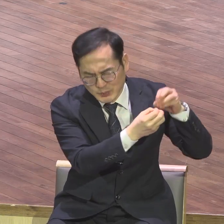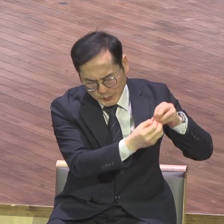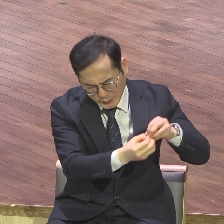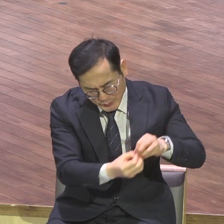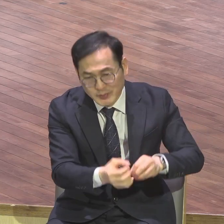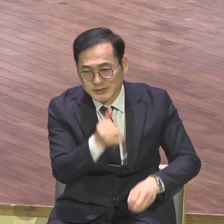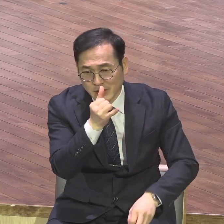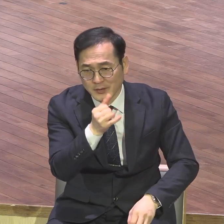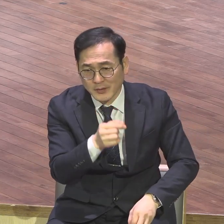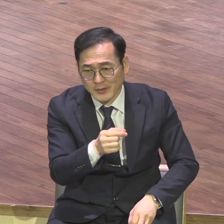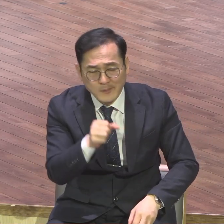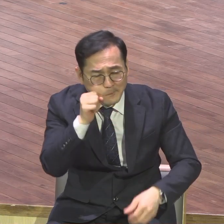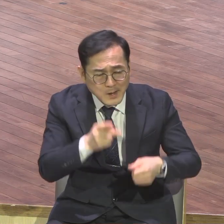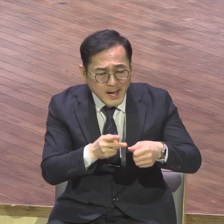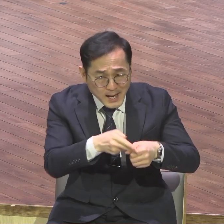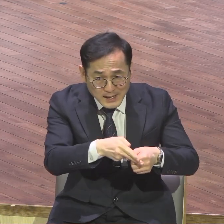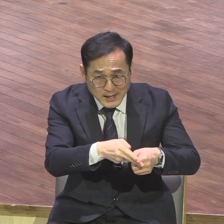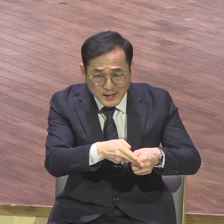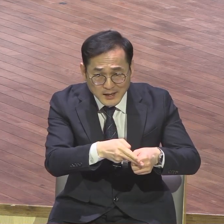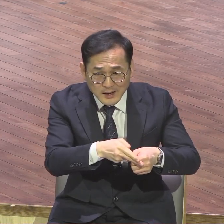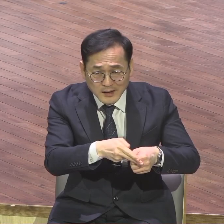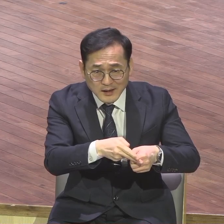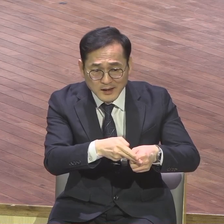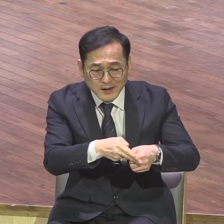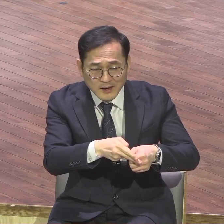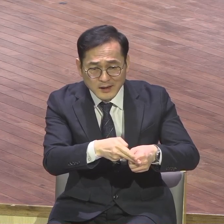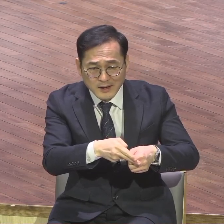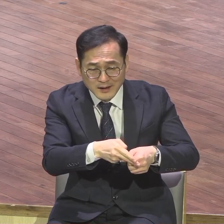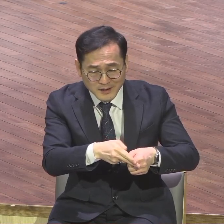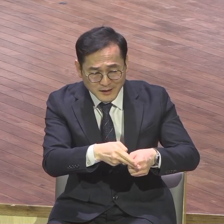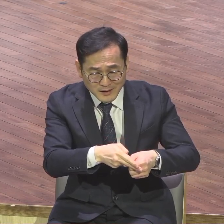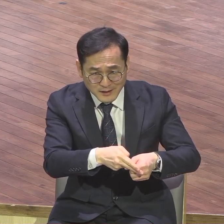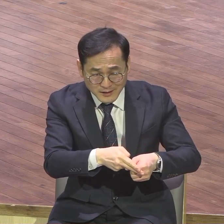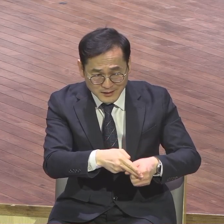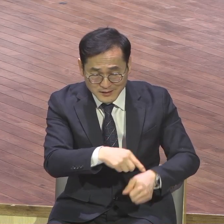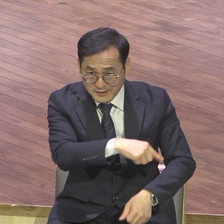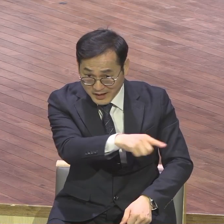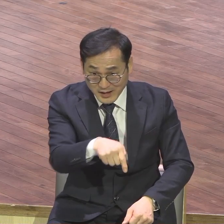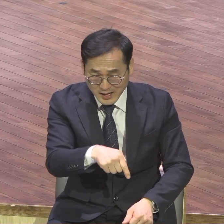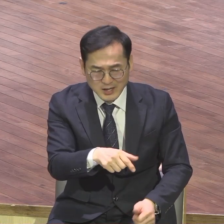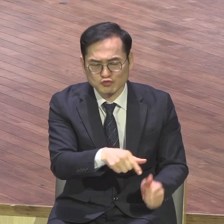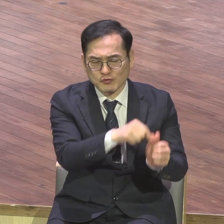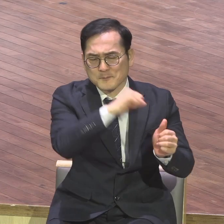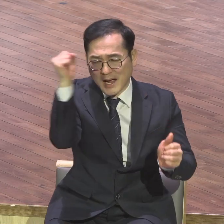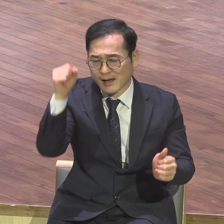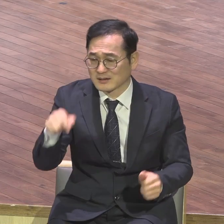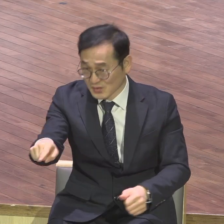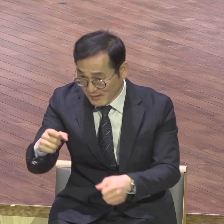하나님의 백성이 되는 것이지 할례 안 받는 이방인 너희들은 절대 구원 못 받아.